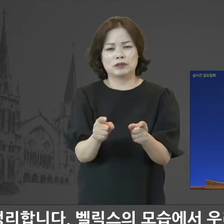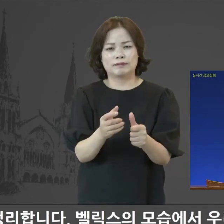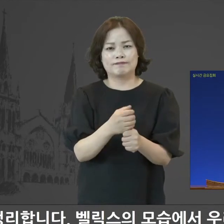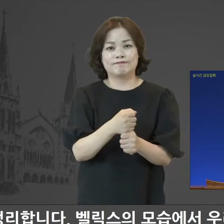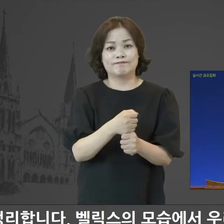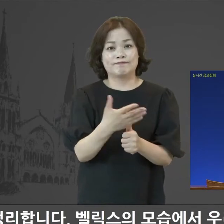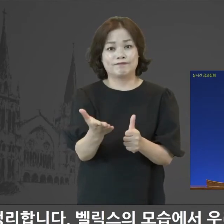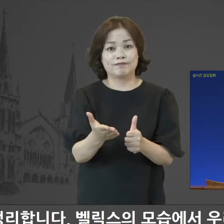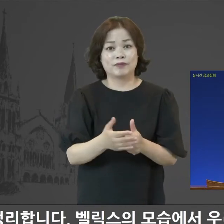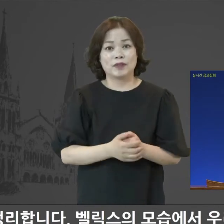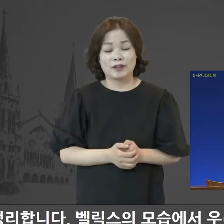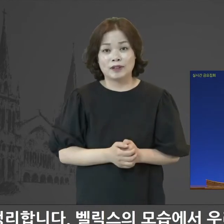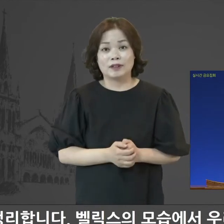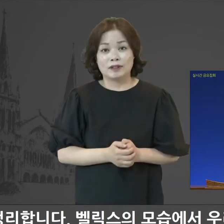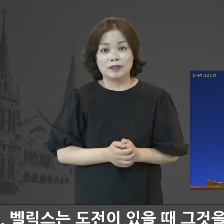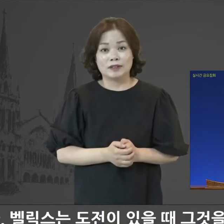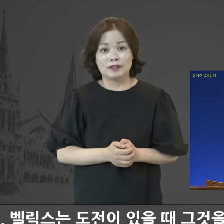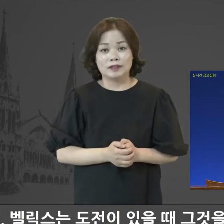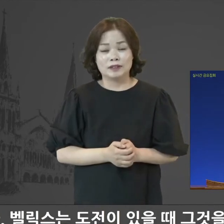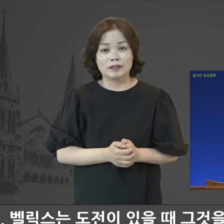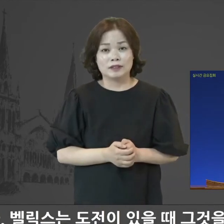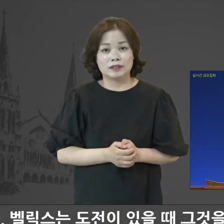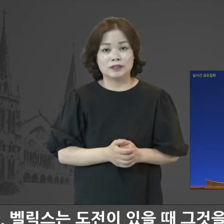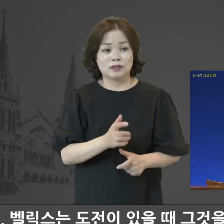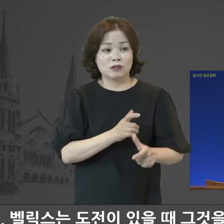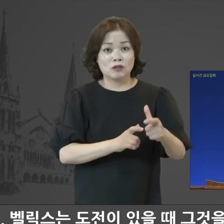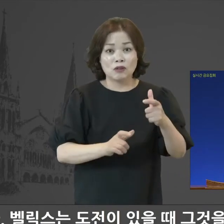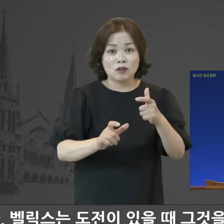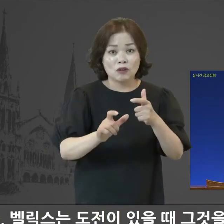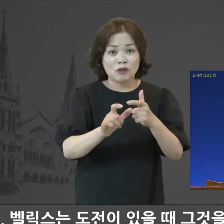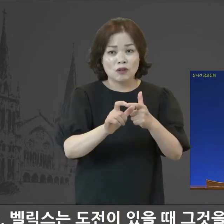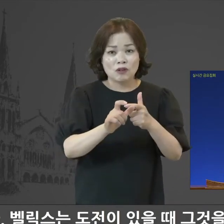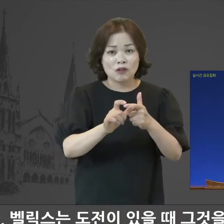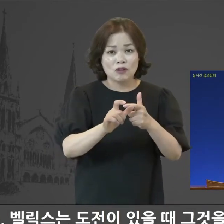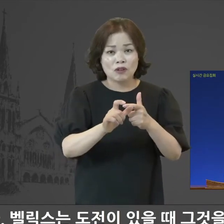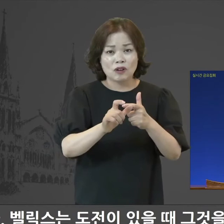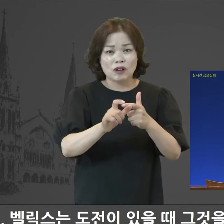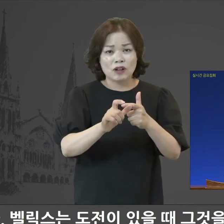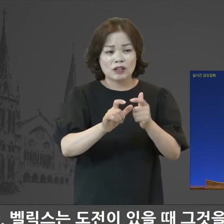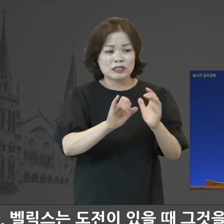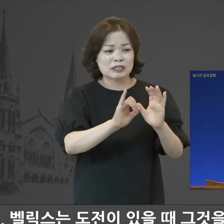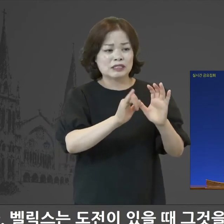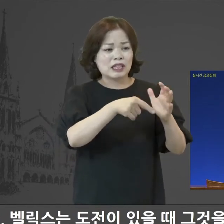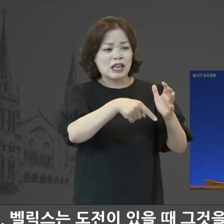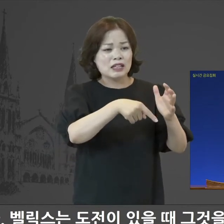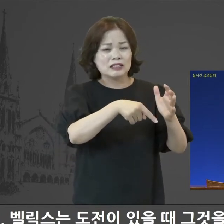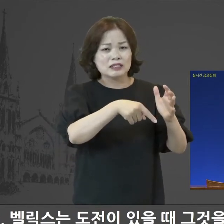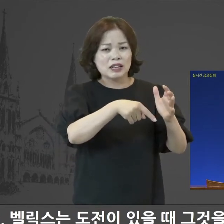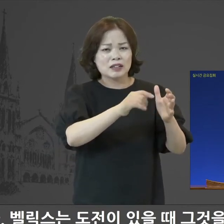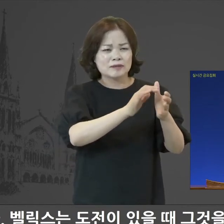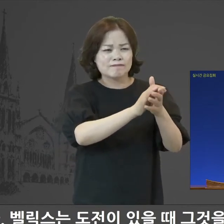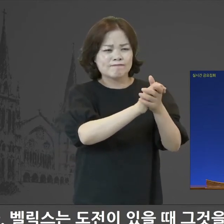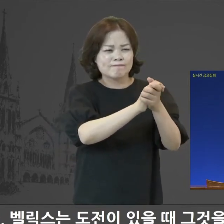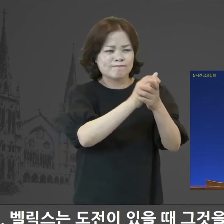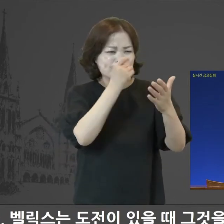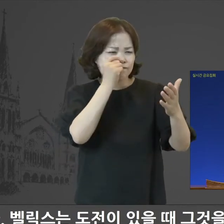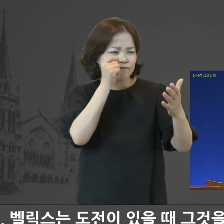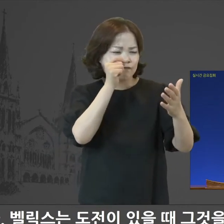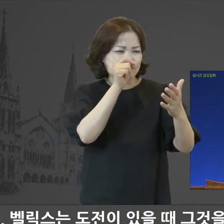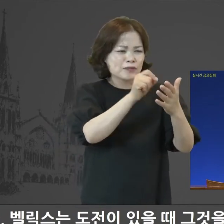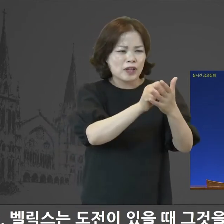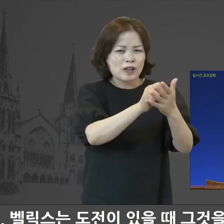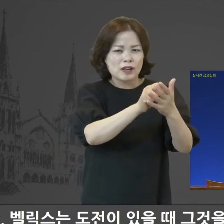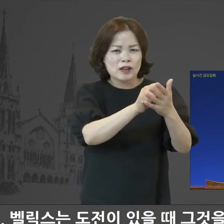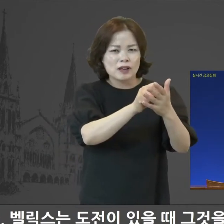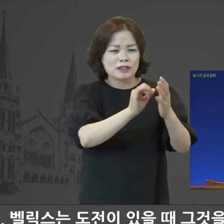놓쳤습니다. 그리고 점점 더 이 세상 친화적인 모습으로